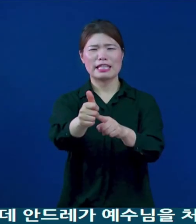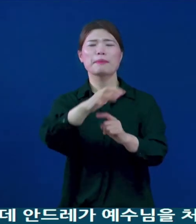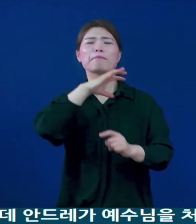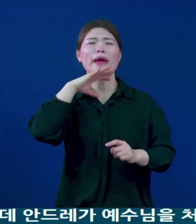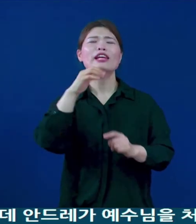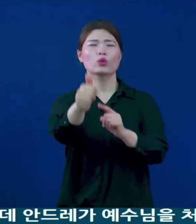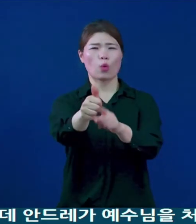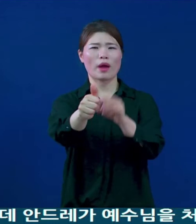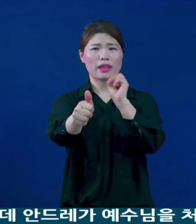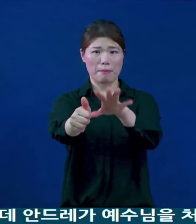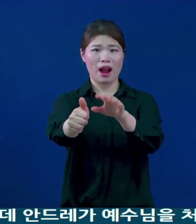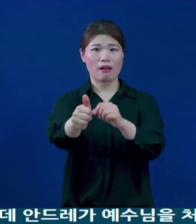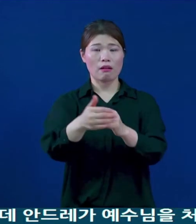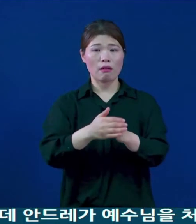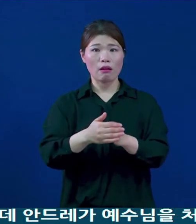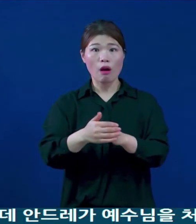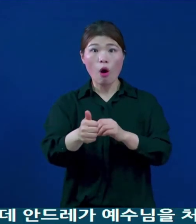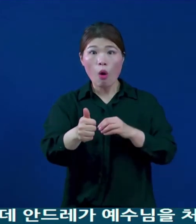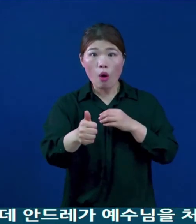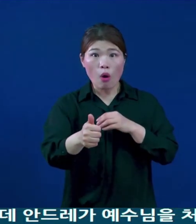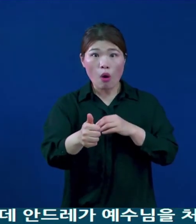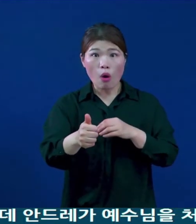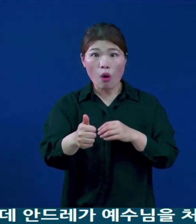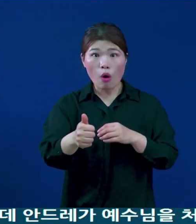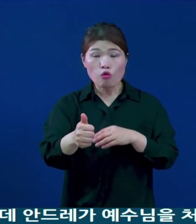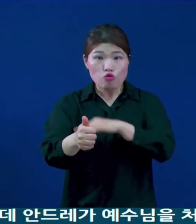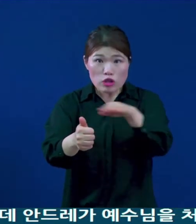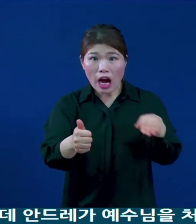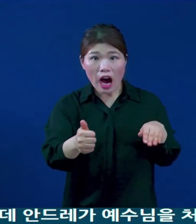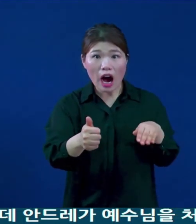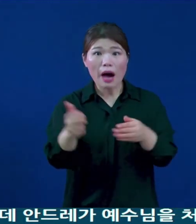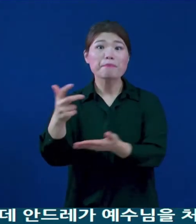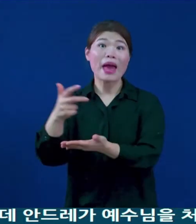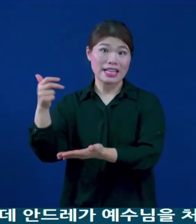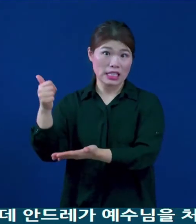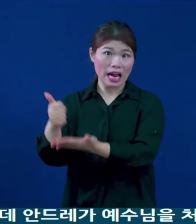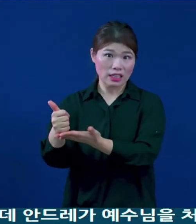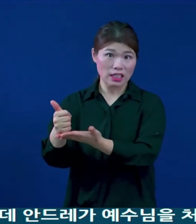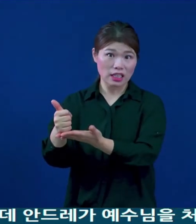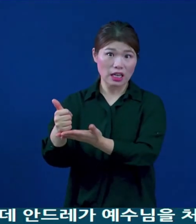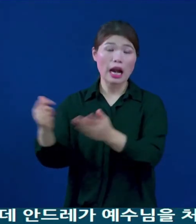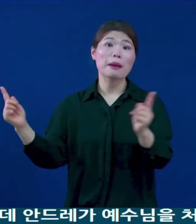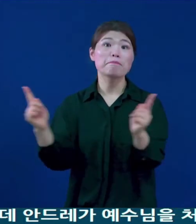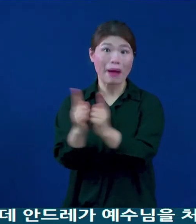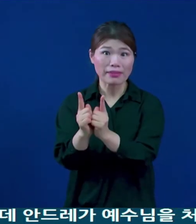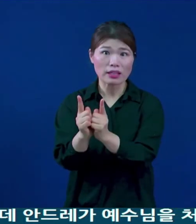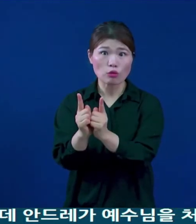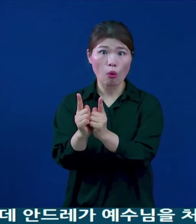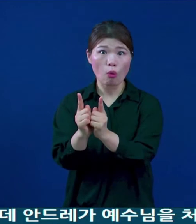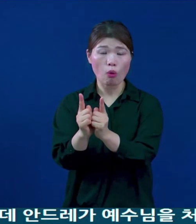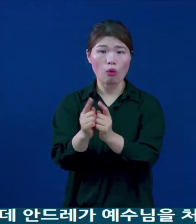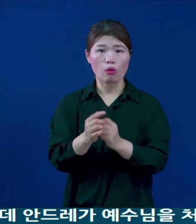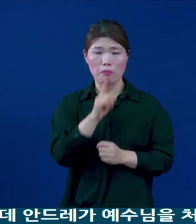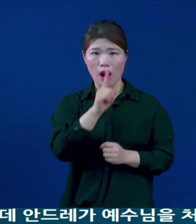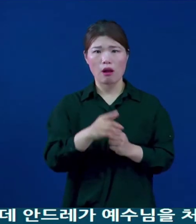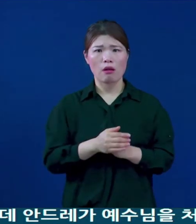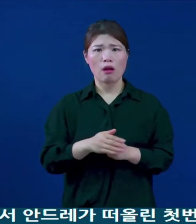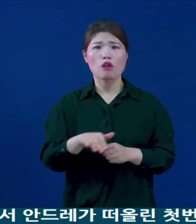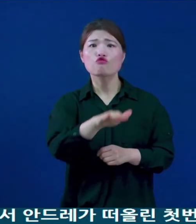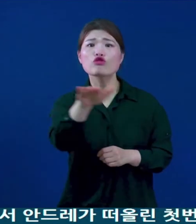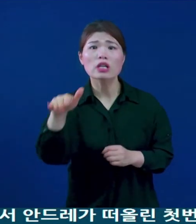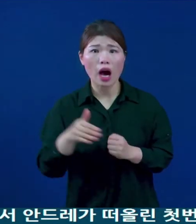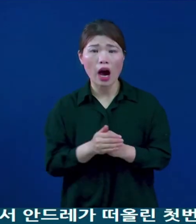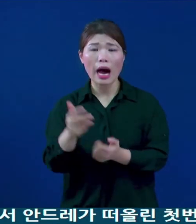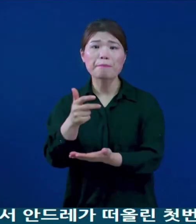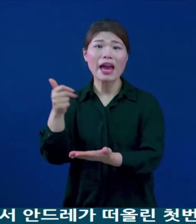뭐라 그랬다고요? 우리가 메시아를 만났다. 다시,